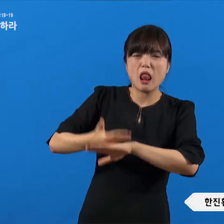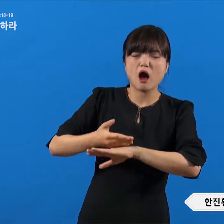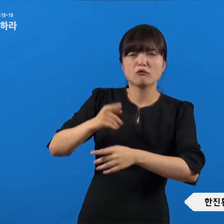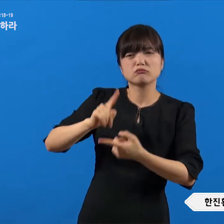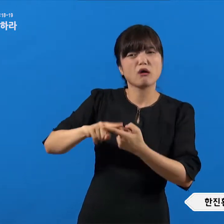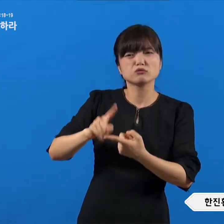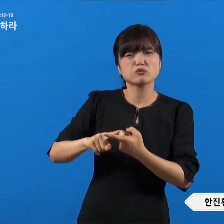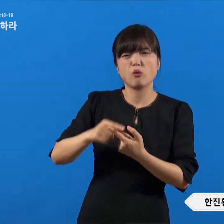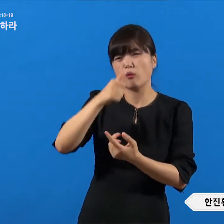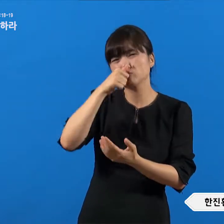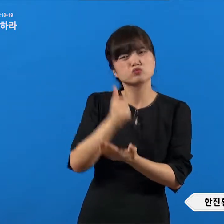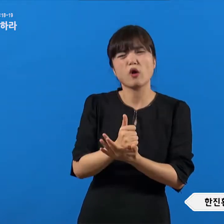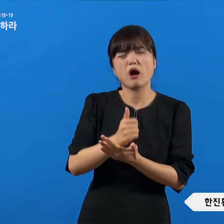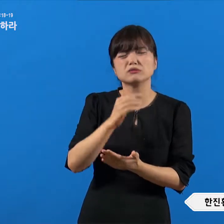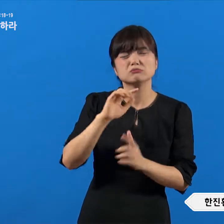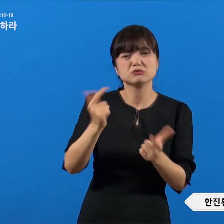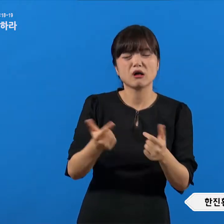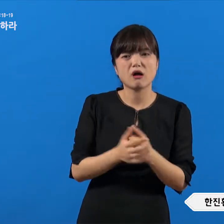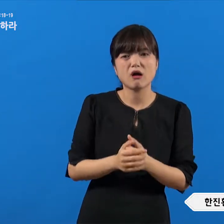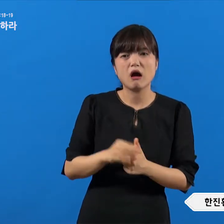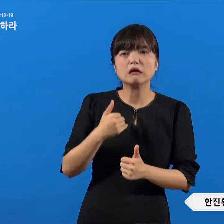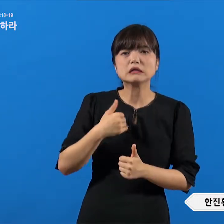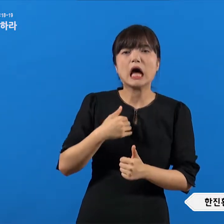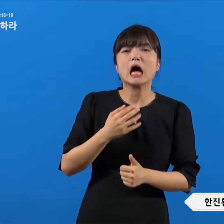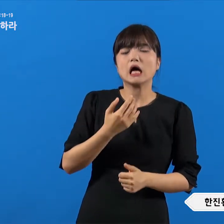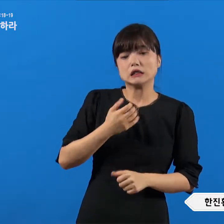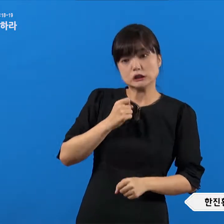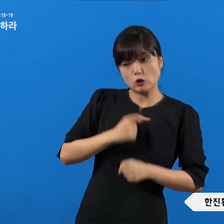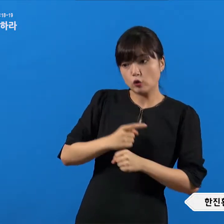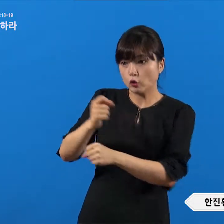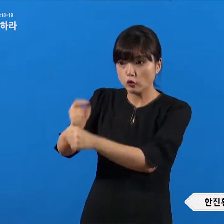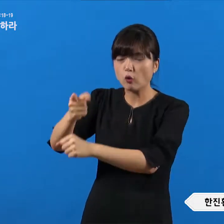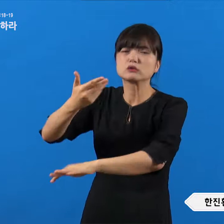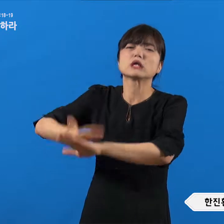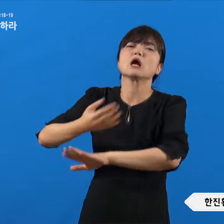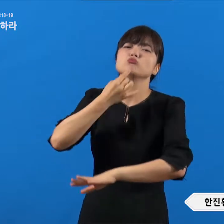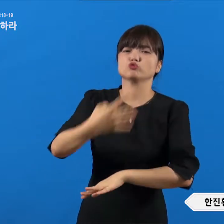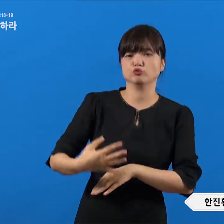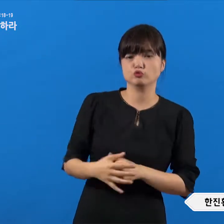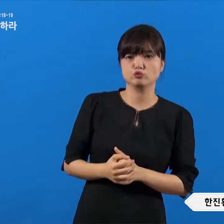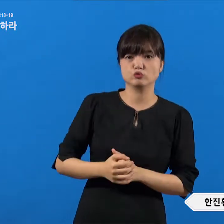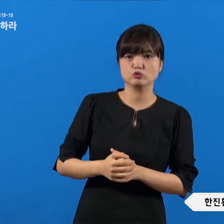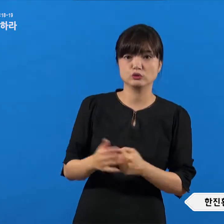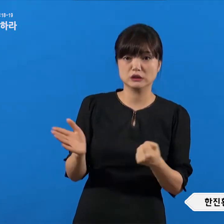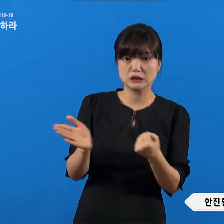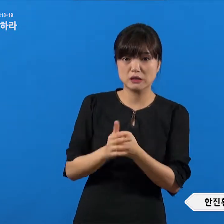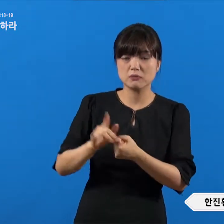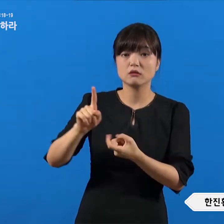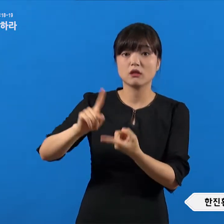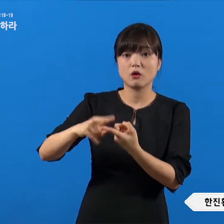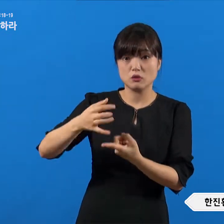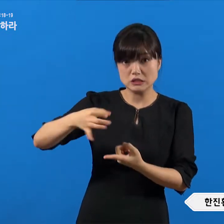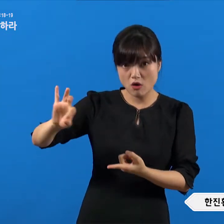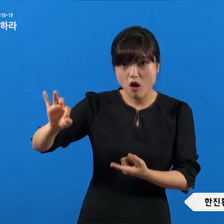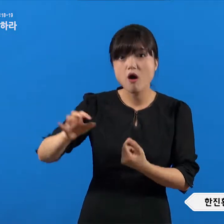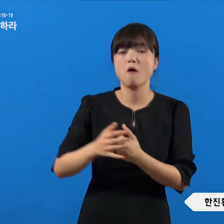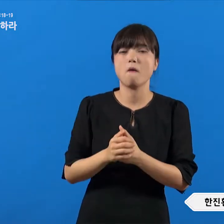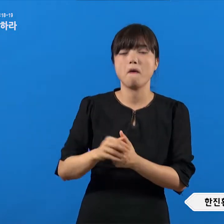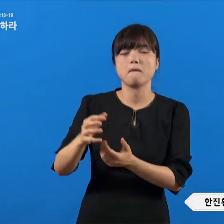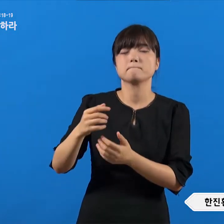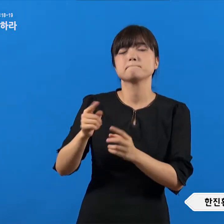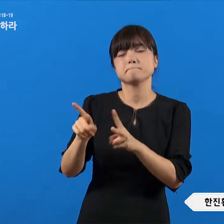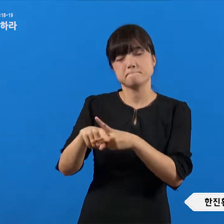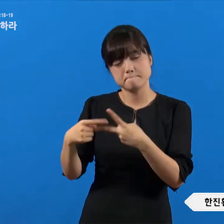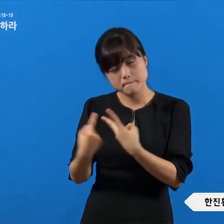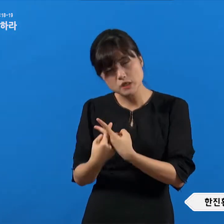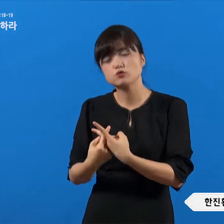다른 그것은 죄가 아닙니다. 그냥 나와 다를 뿐입니다. 그래서 그것을 인정하고